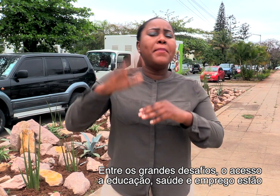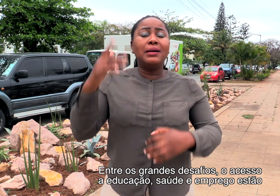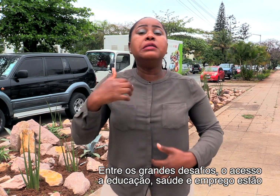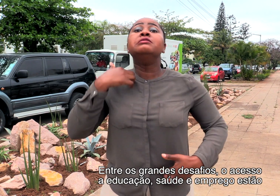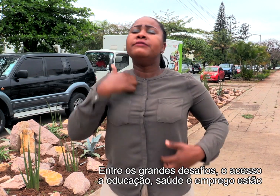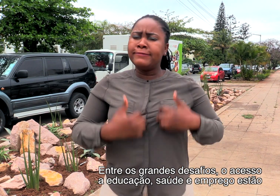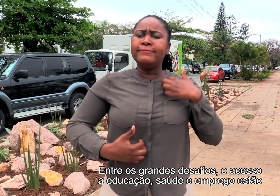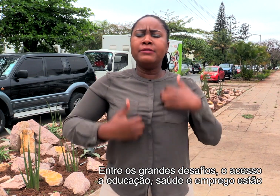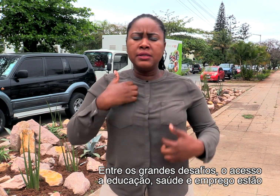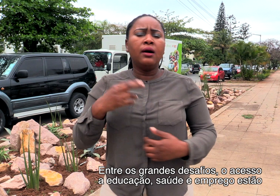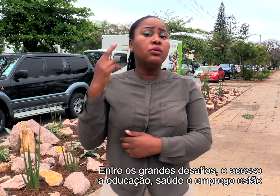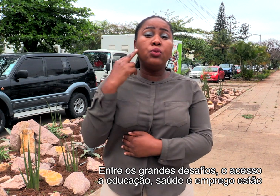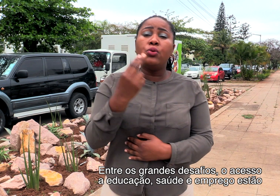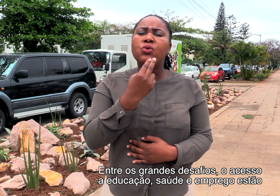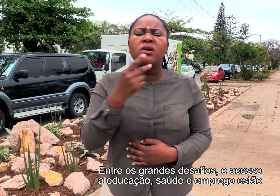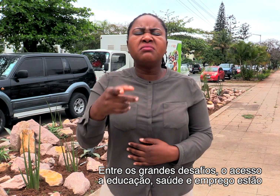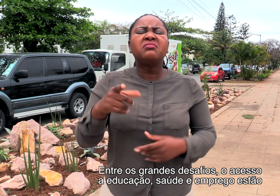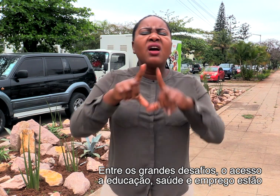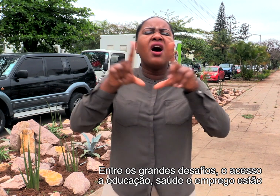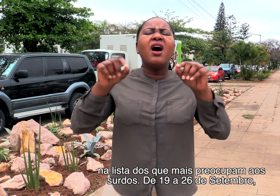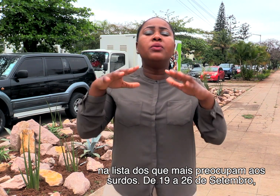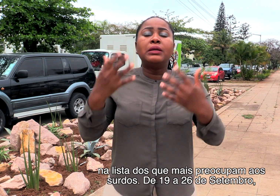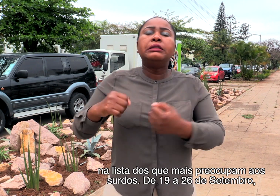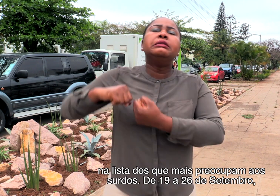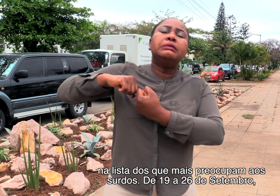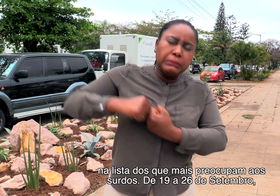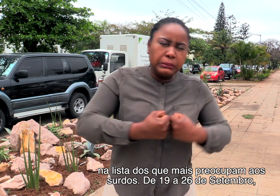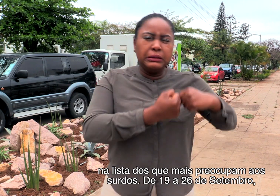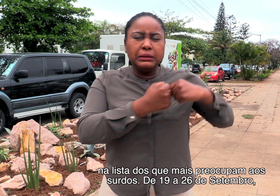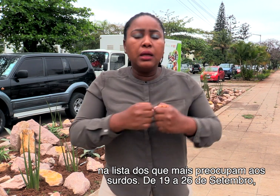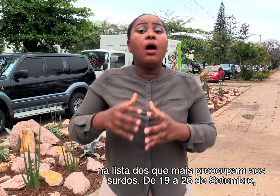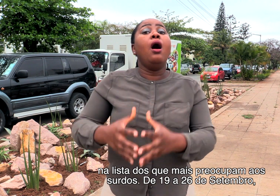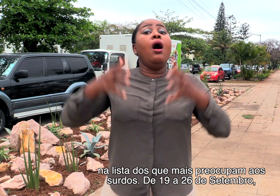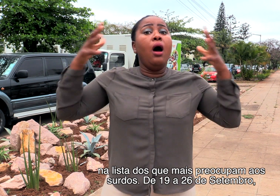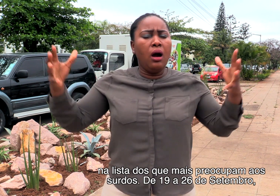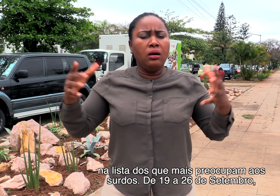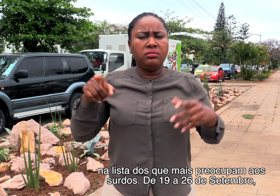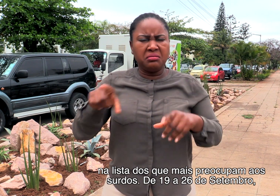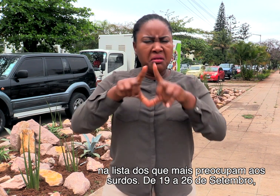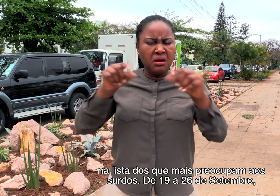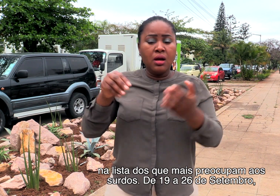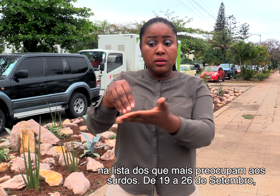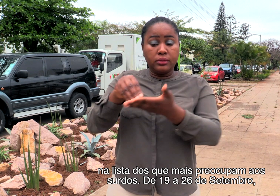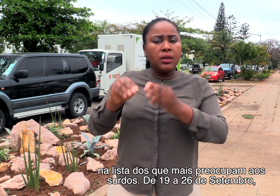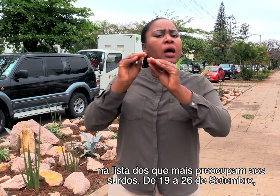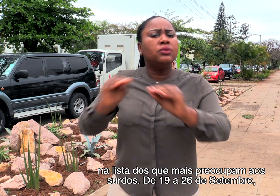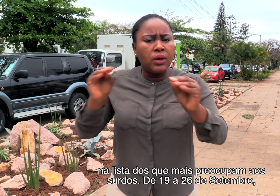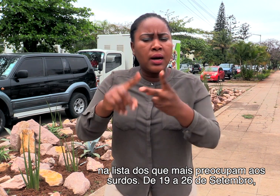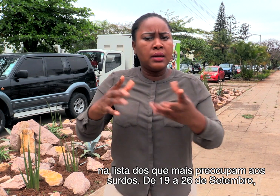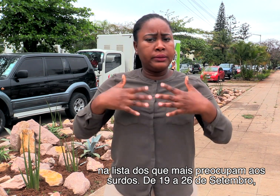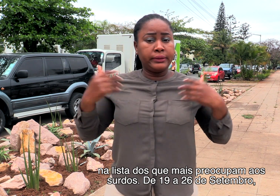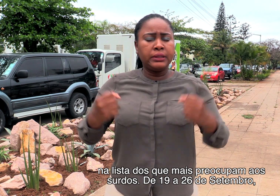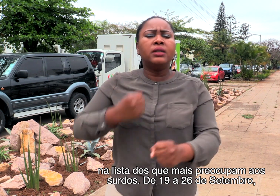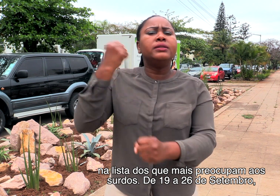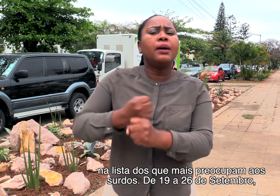Entre os grandes desafios, o acesso à educação, saúde e emprego estão na lista dos que mais preocupam aos surdos.